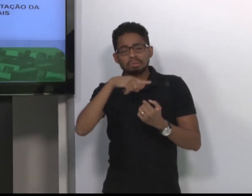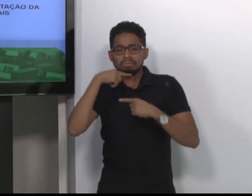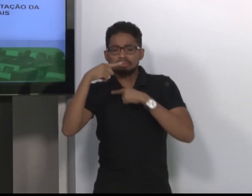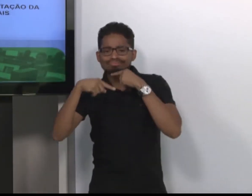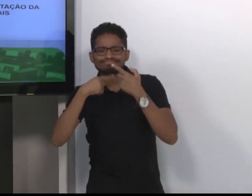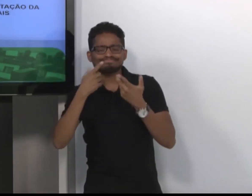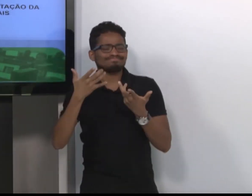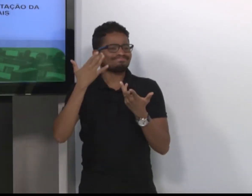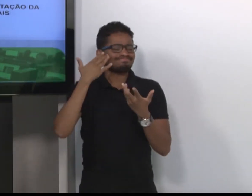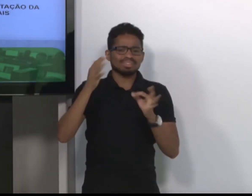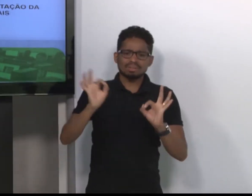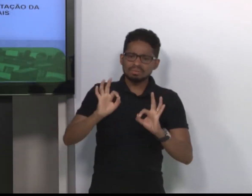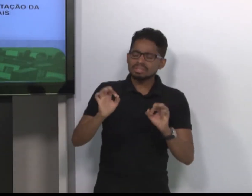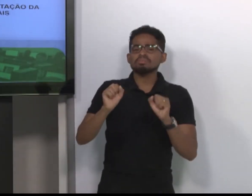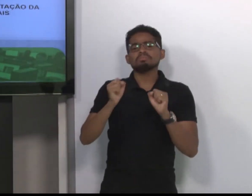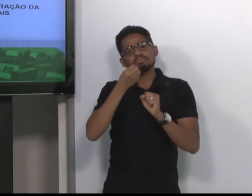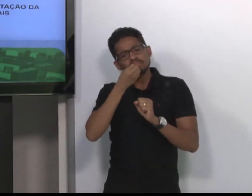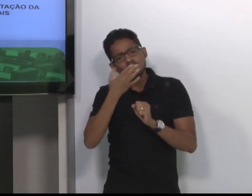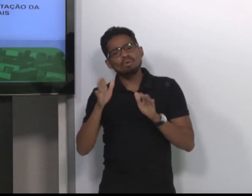dúvidas, postem no fórum,